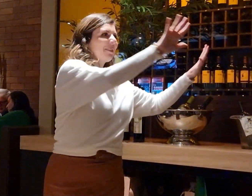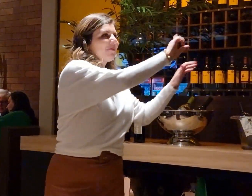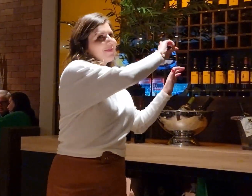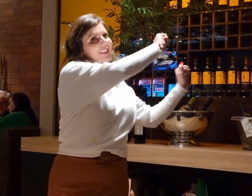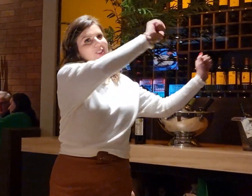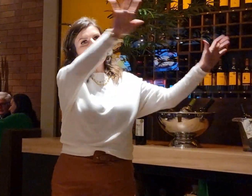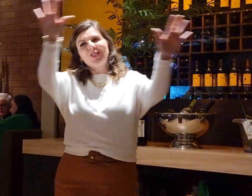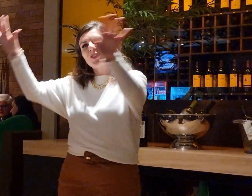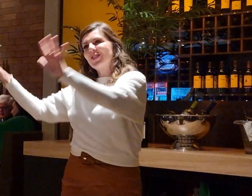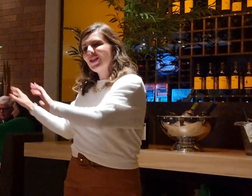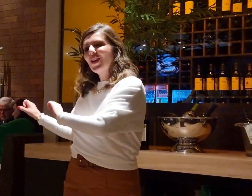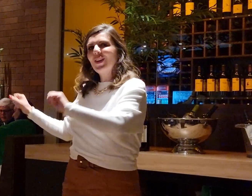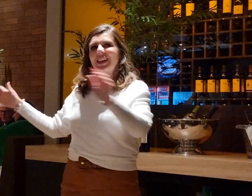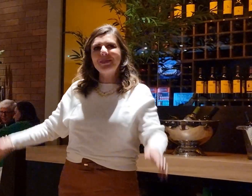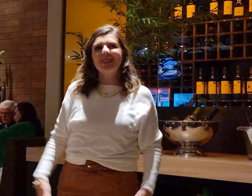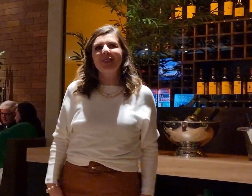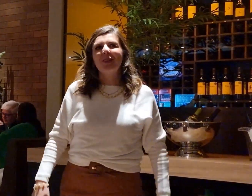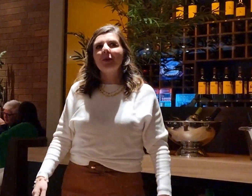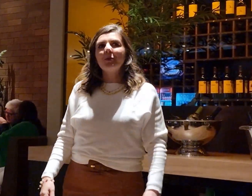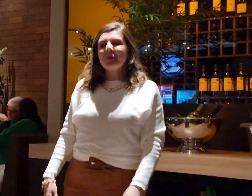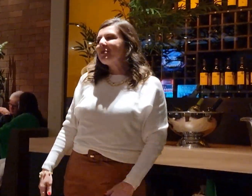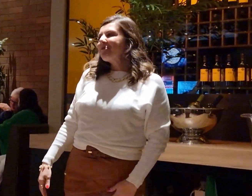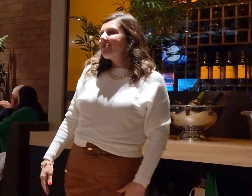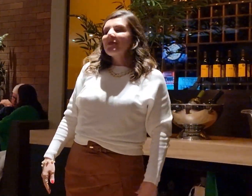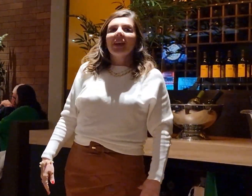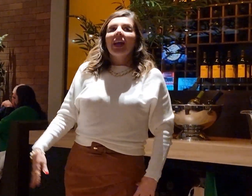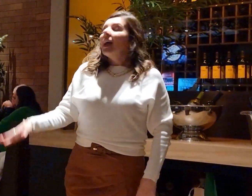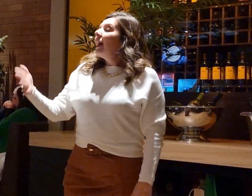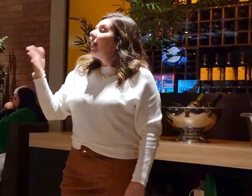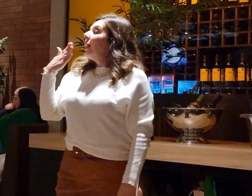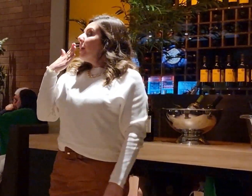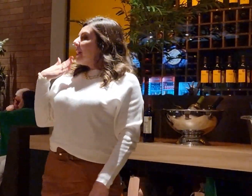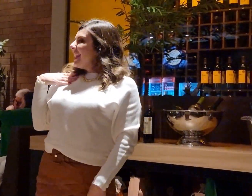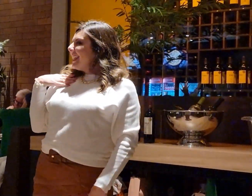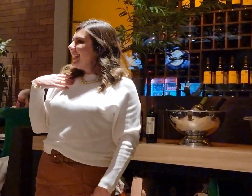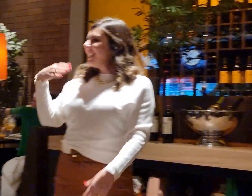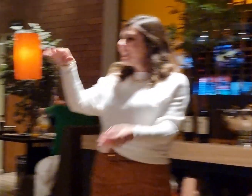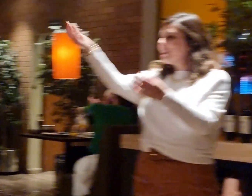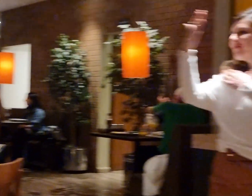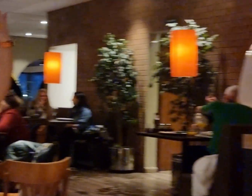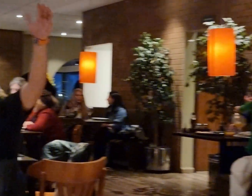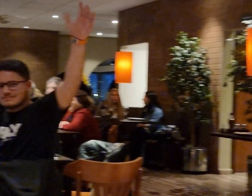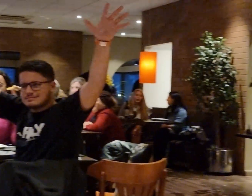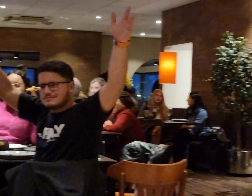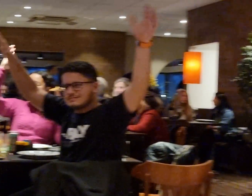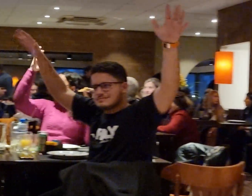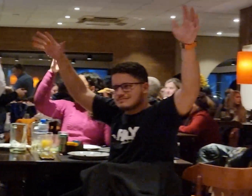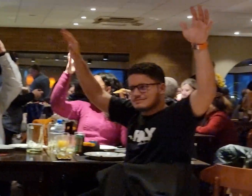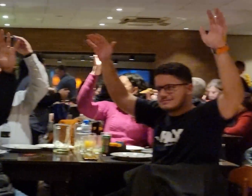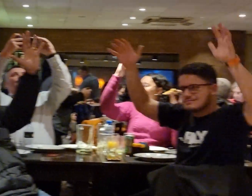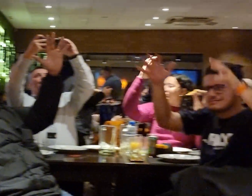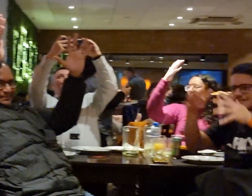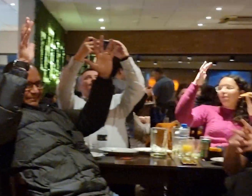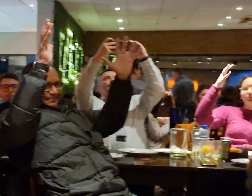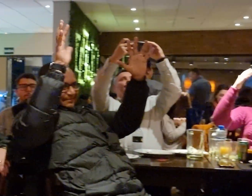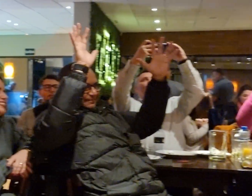sabemos que nós vamos avançar, nós temos responsabilidade, somos responsáveis para evangelizar ele, dar